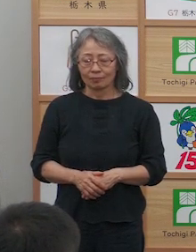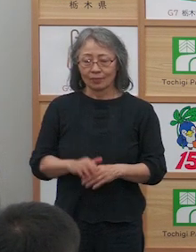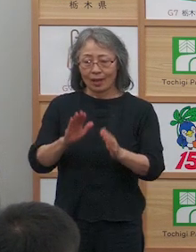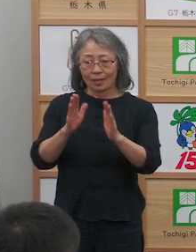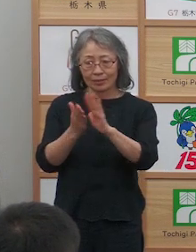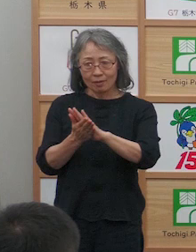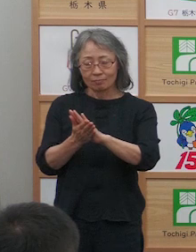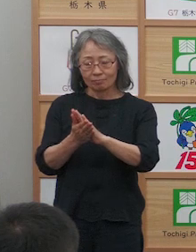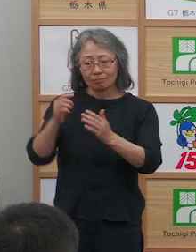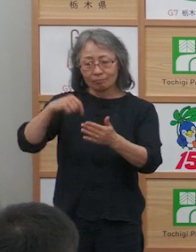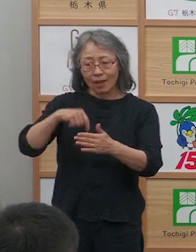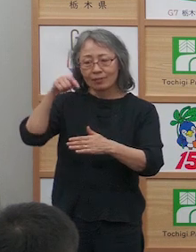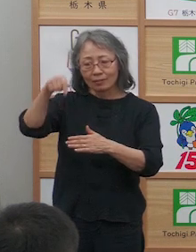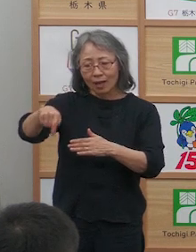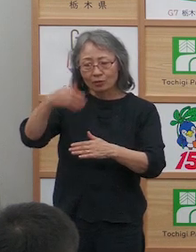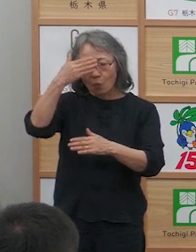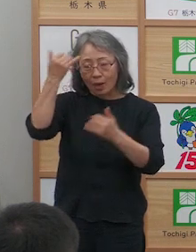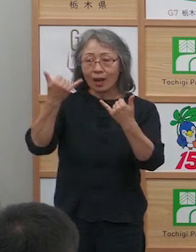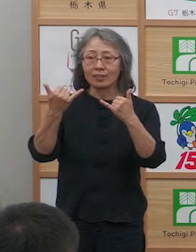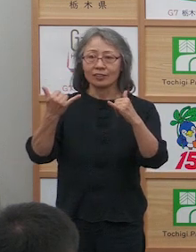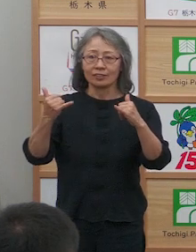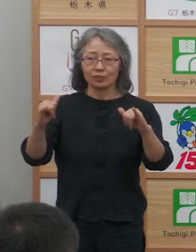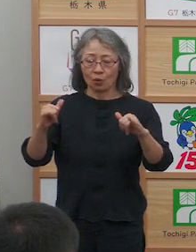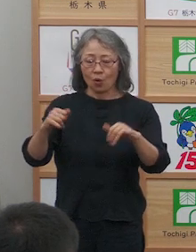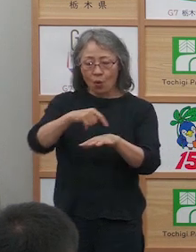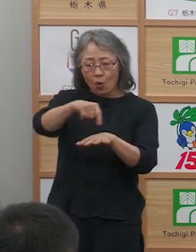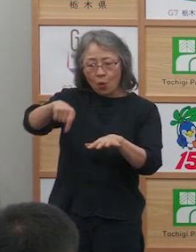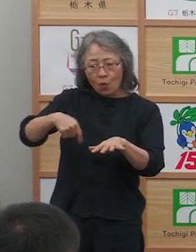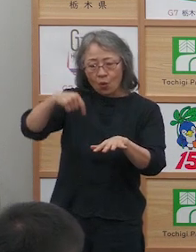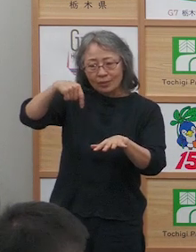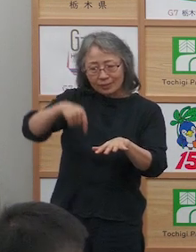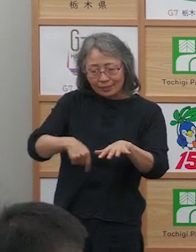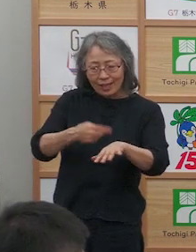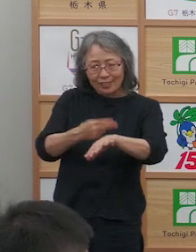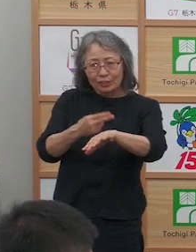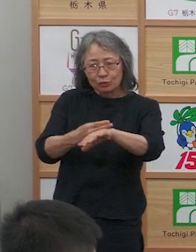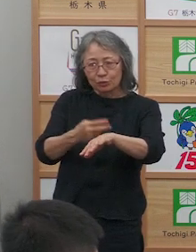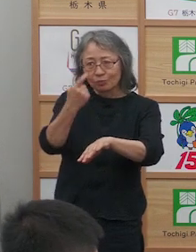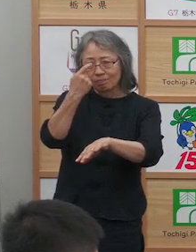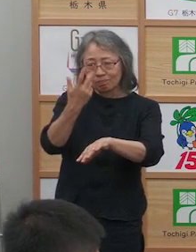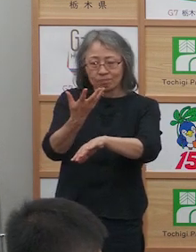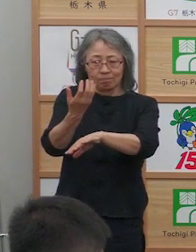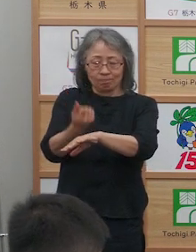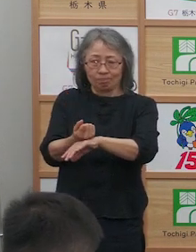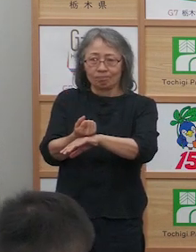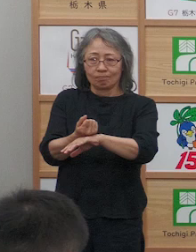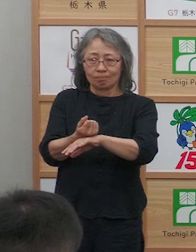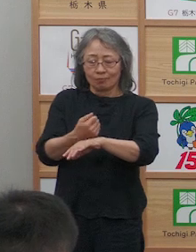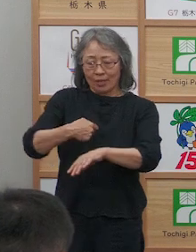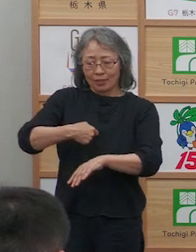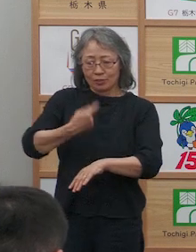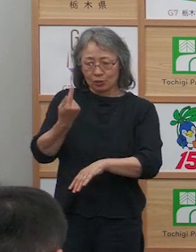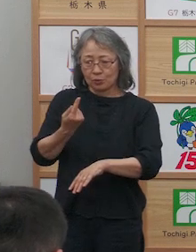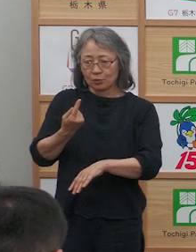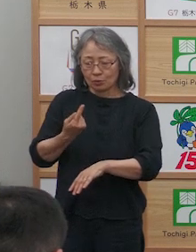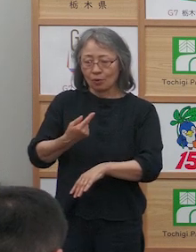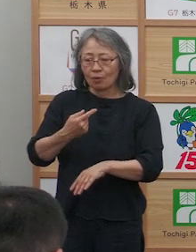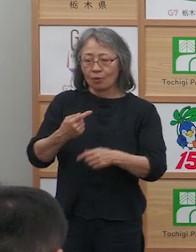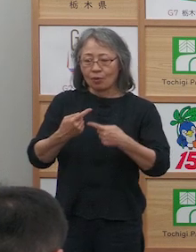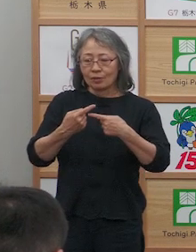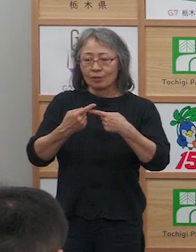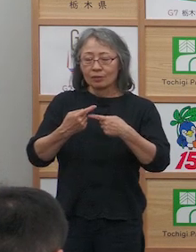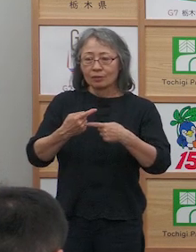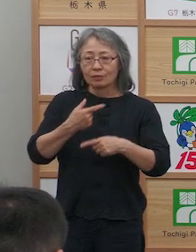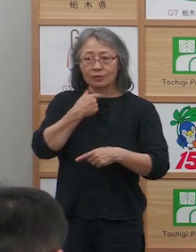県内外の若者が栃木で優れた技術技能を身につけ、自らが望む仕事に就